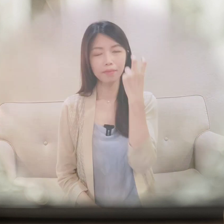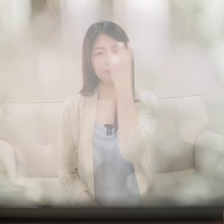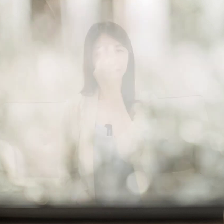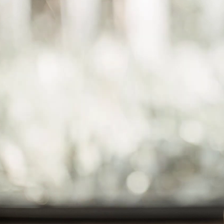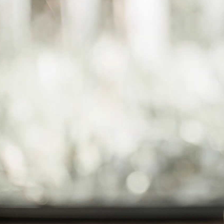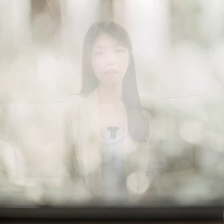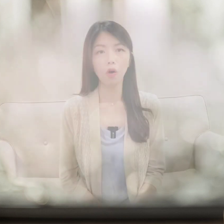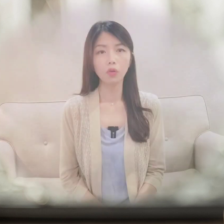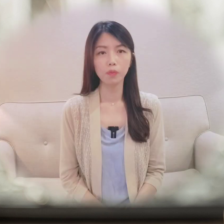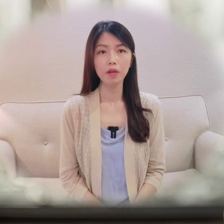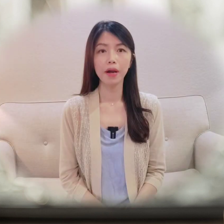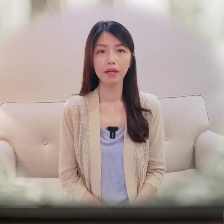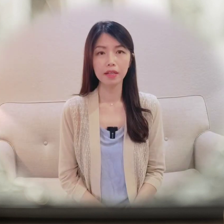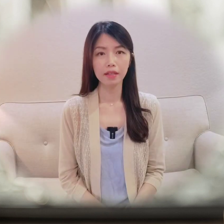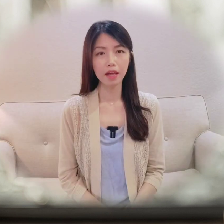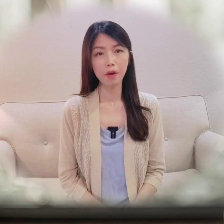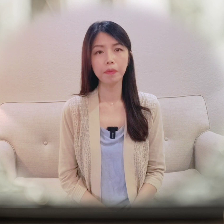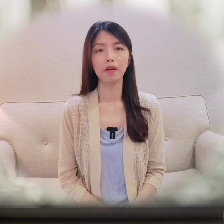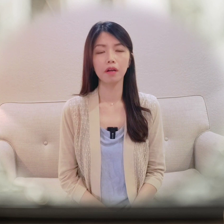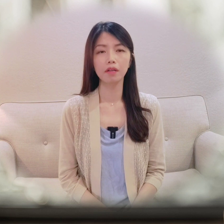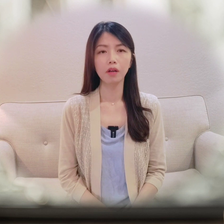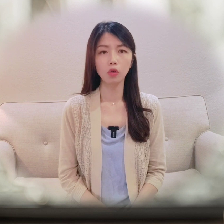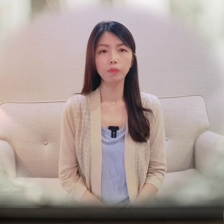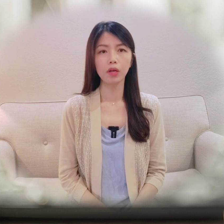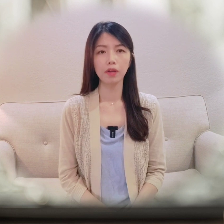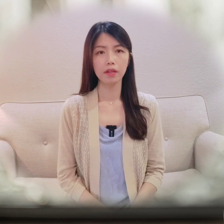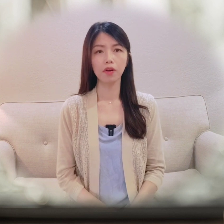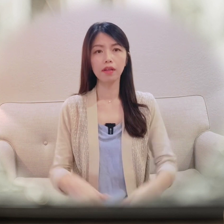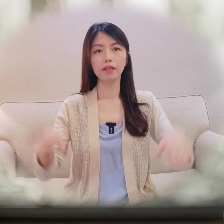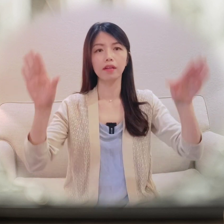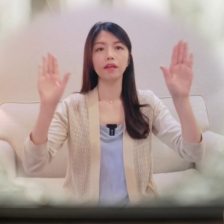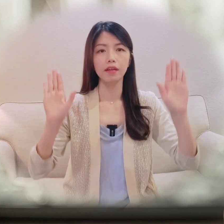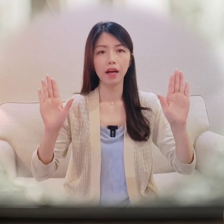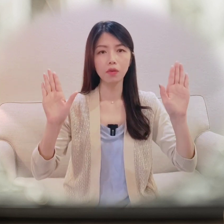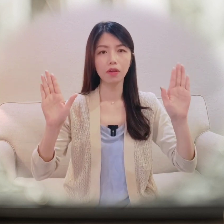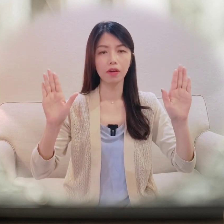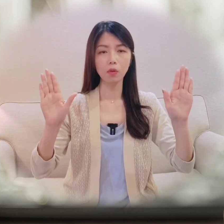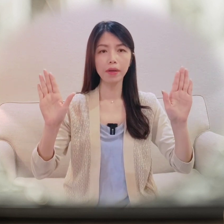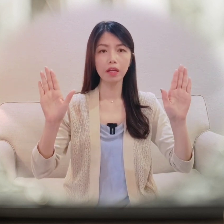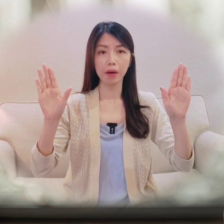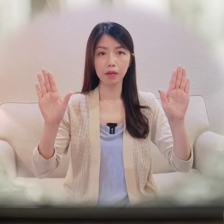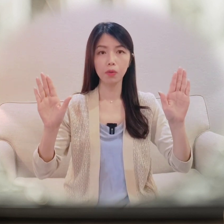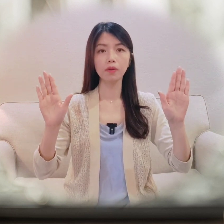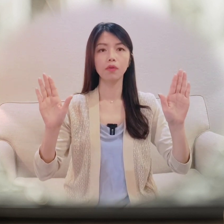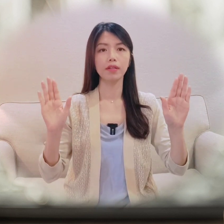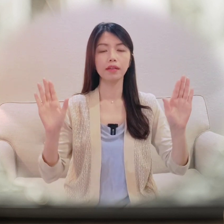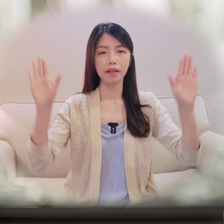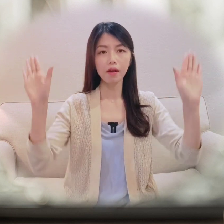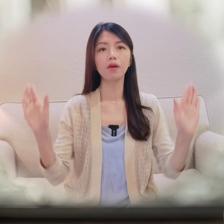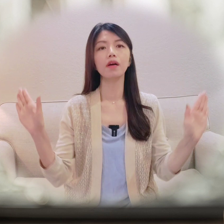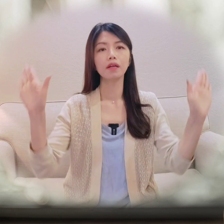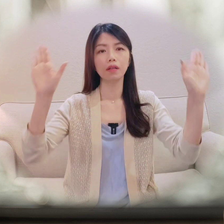돌보네. 어둠을 밝히시는 새벽별. 어둡다라고 하는 뜻의 수어는 양손을 이렇게 손바닥이 밖으로 나온